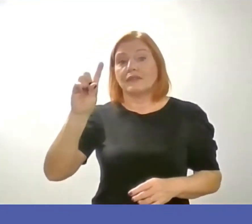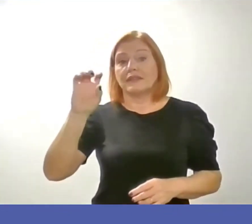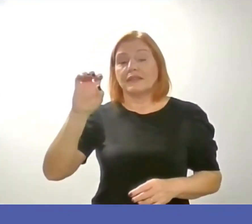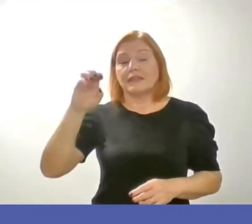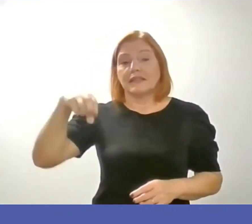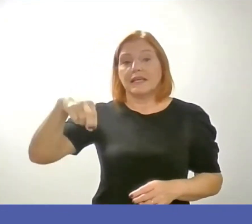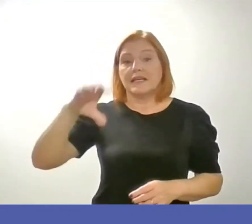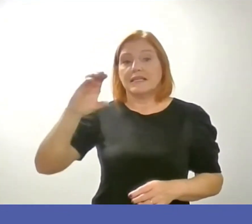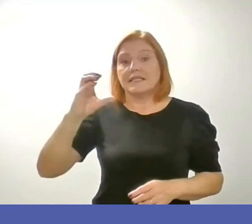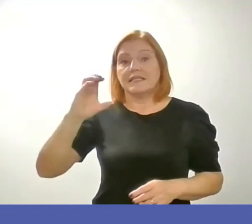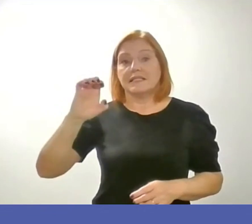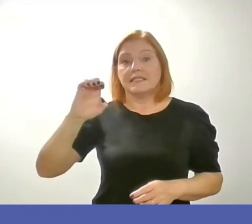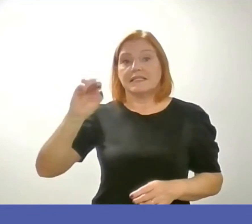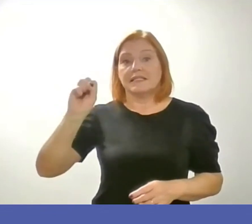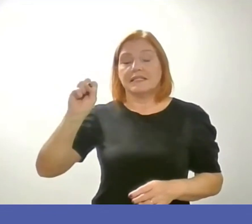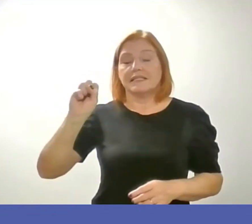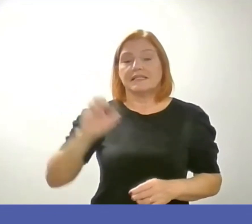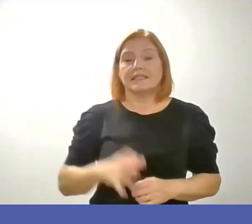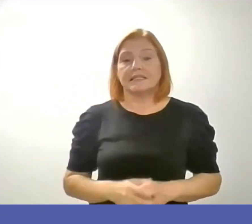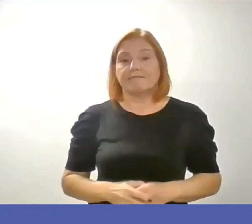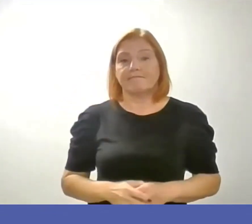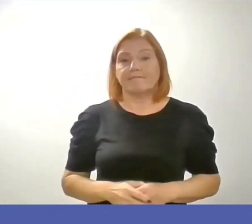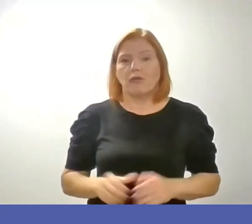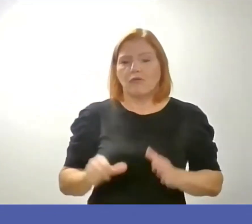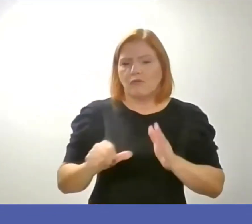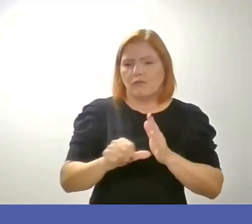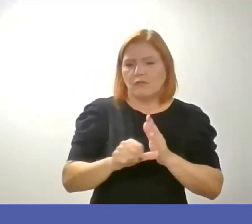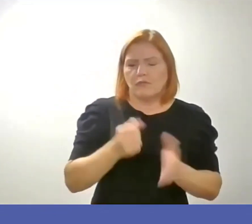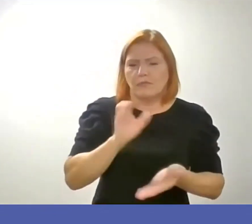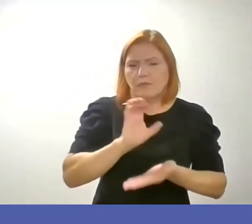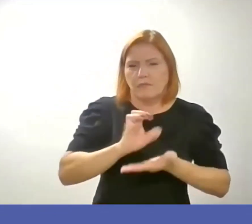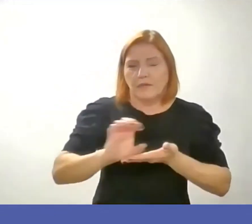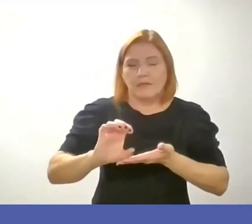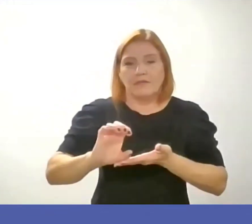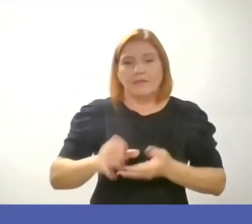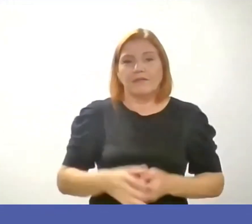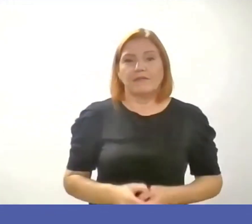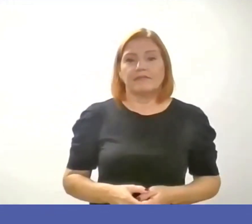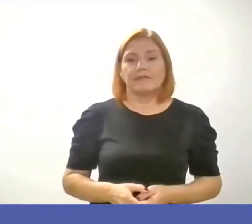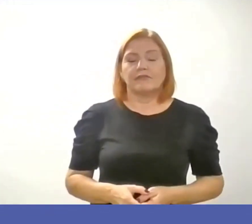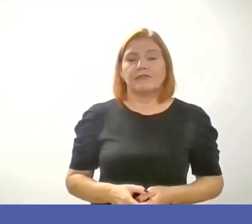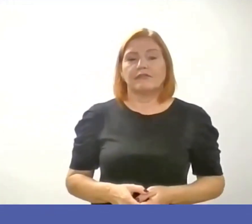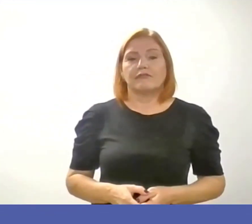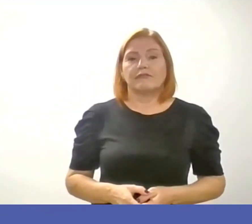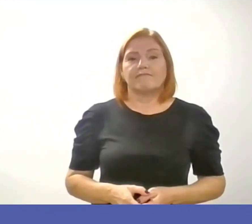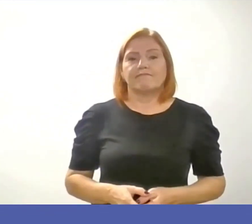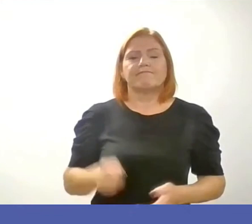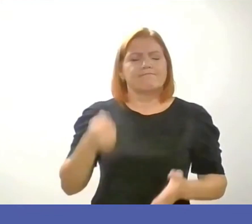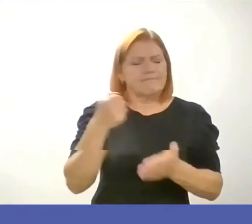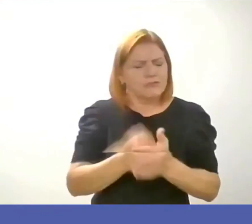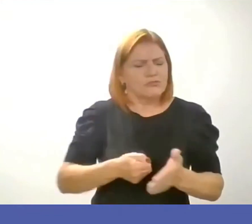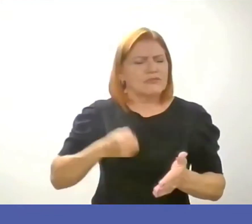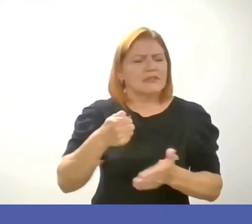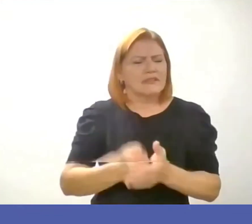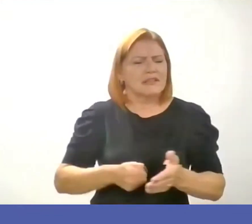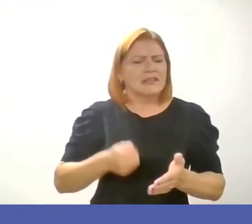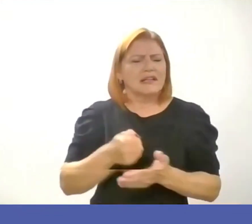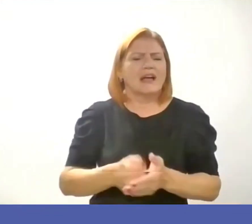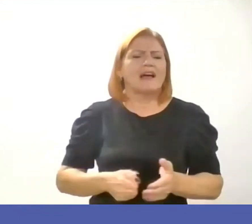Eles lutaram pela propagação da palavra pura de Deus. Eles foram fortemente